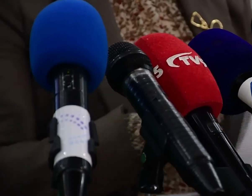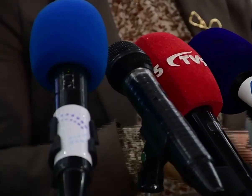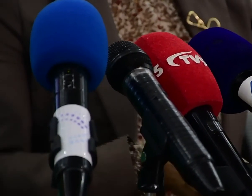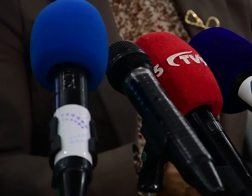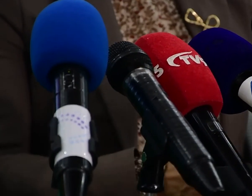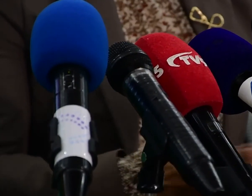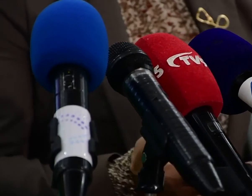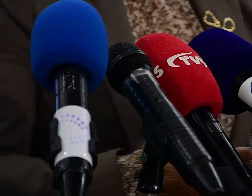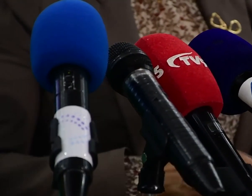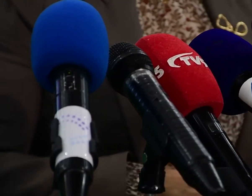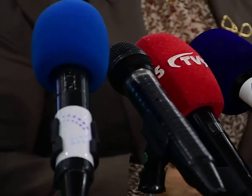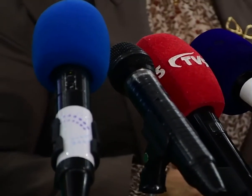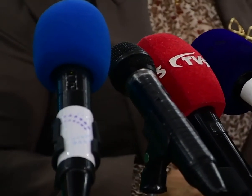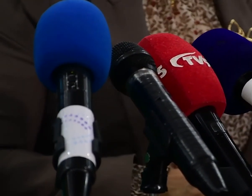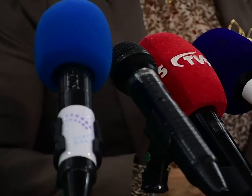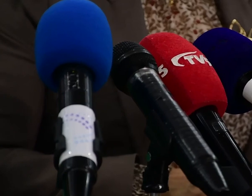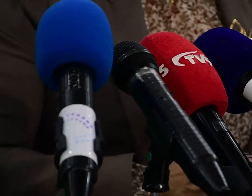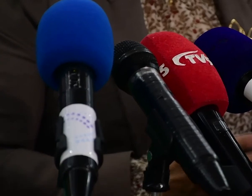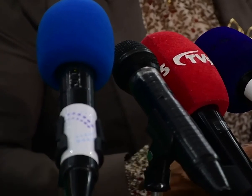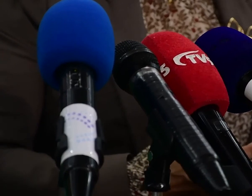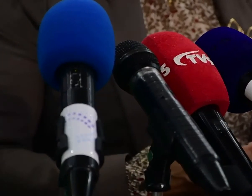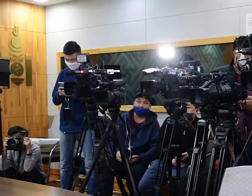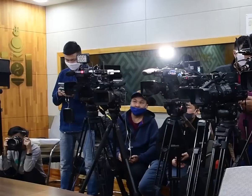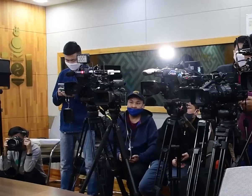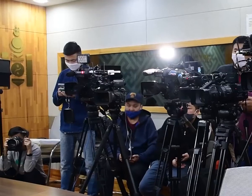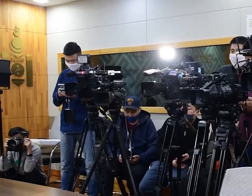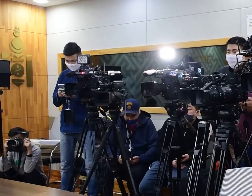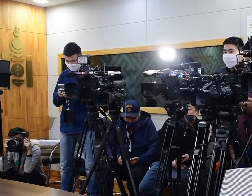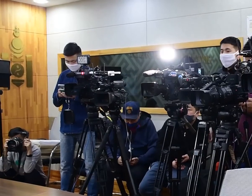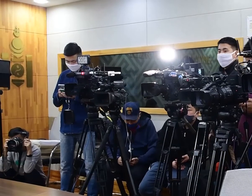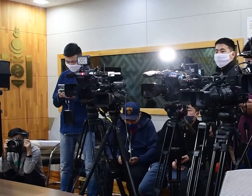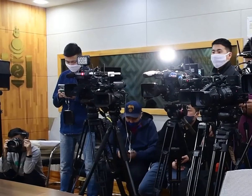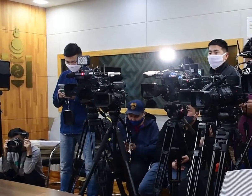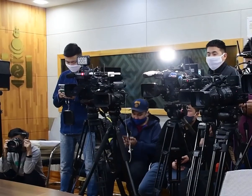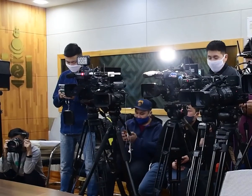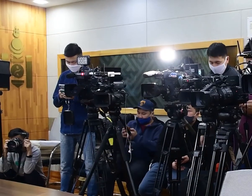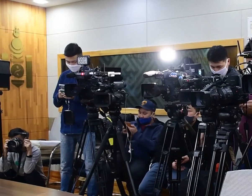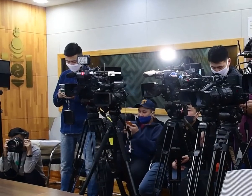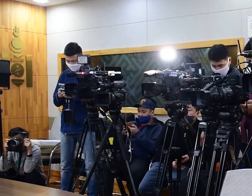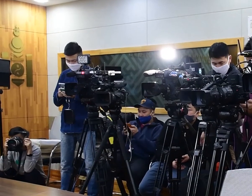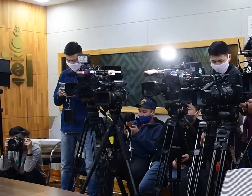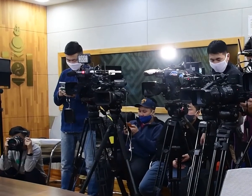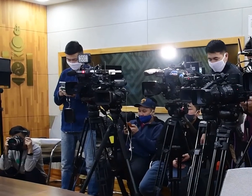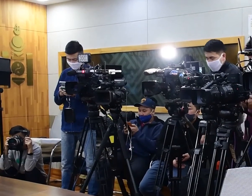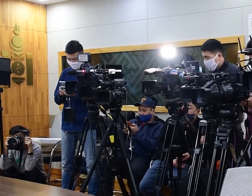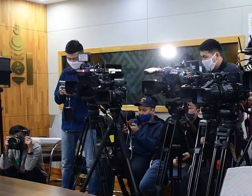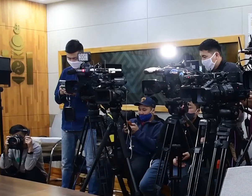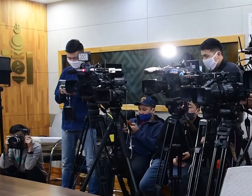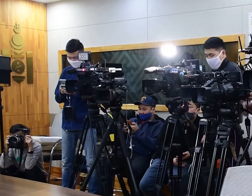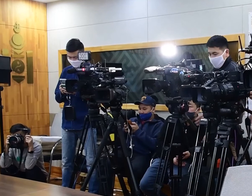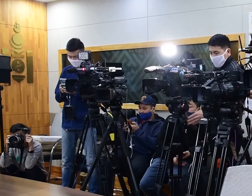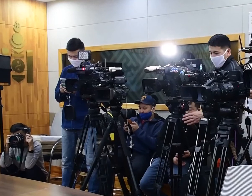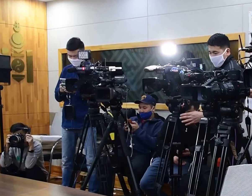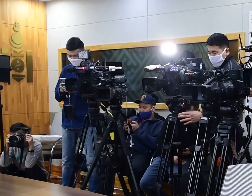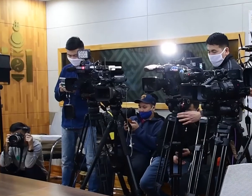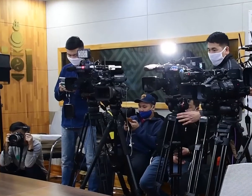бол бас ингээд дэлхийн бусад орнуудад нар улсын хэмжээнд бол сэжигтэй тохиолдол 16, ажилтнд